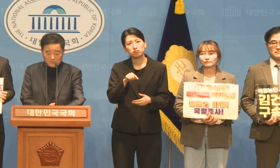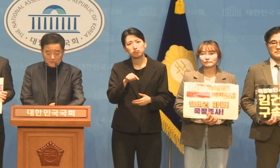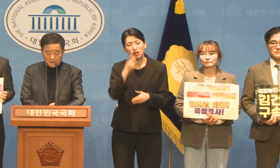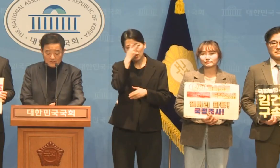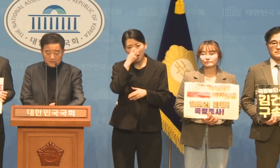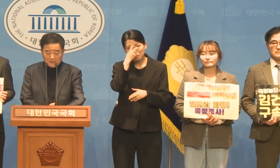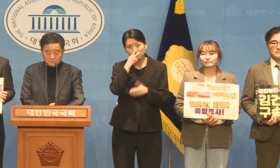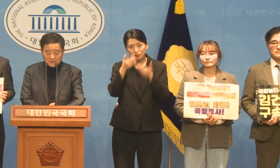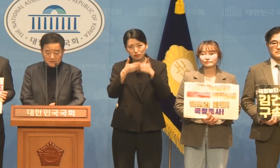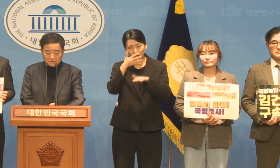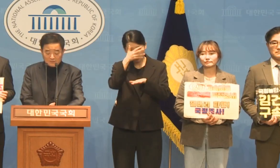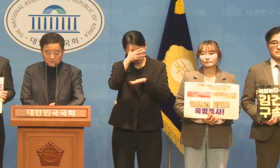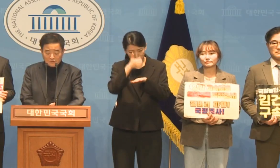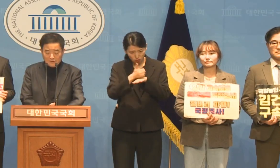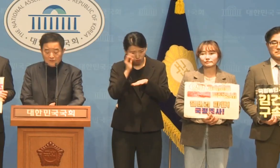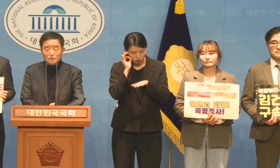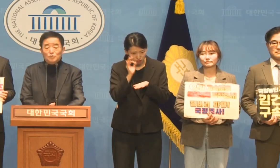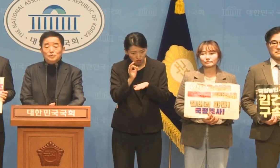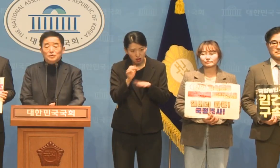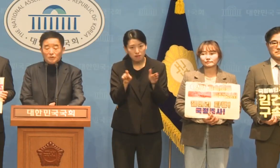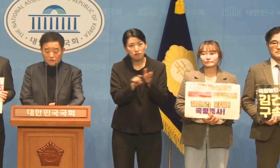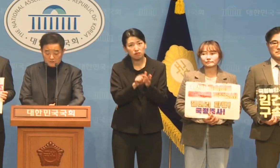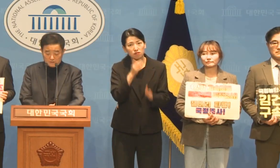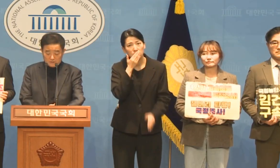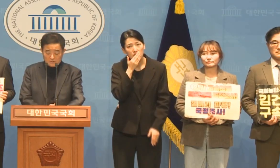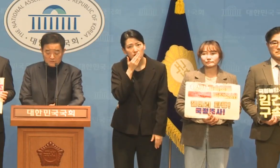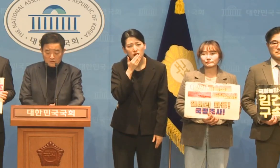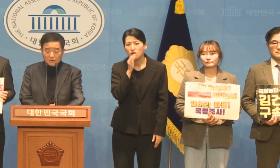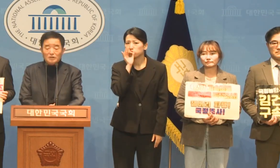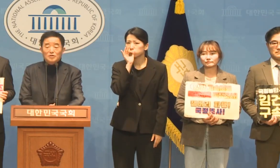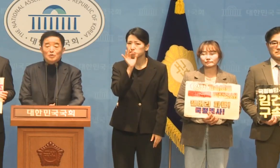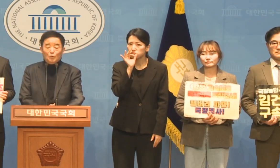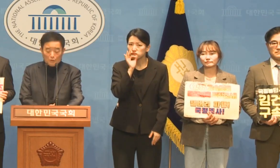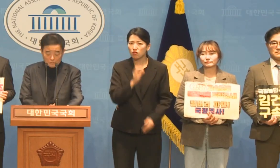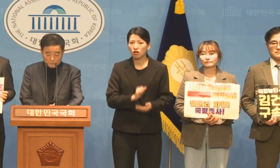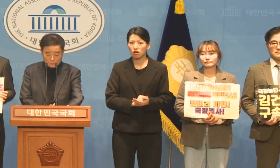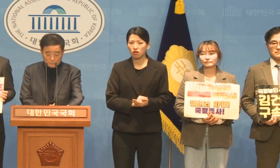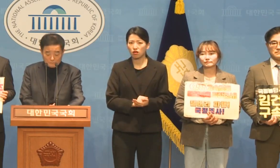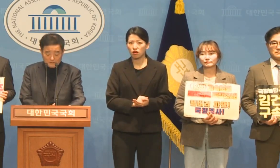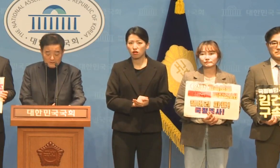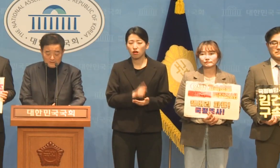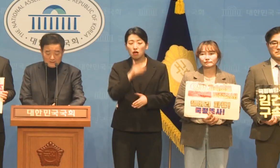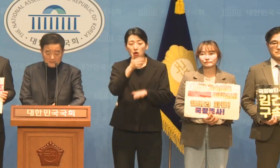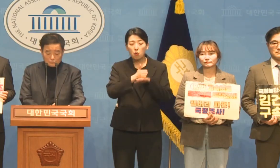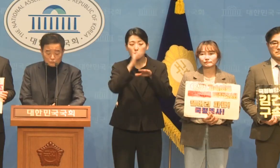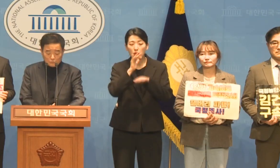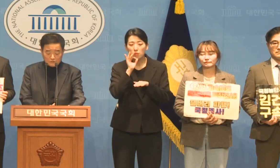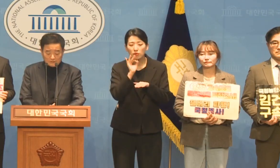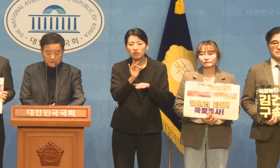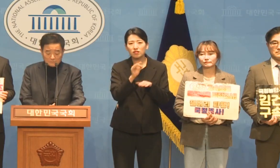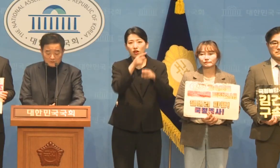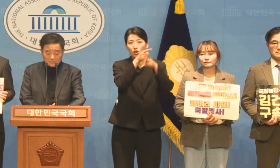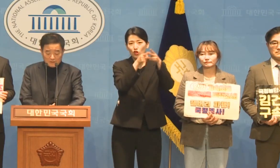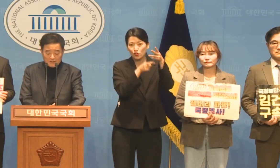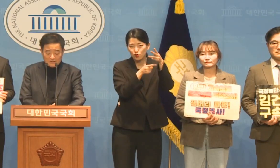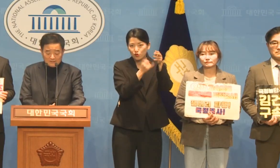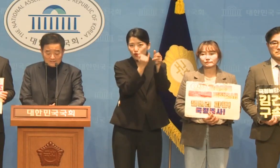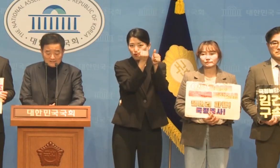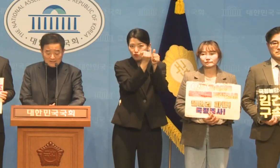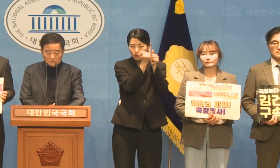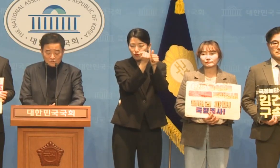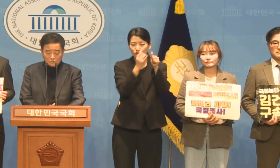감사 결과에 감사해야 할 사람은 윤석열, 김건희 그리고 원희룡뿐입니다. 국토부 자체 감사